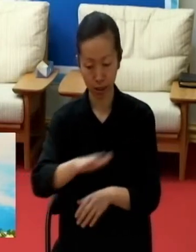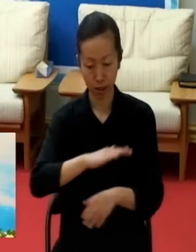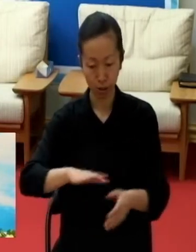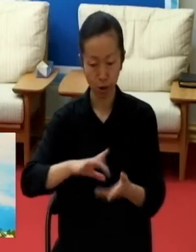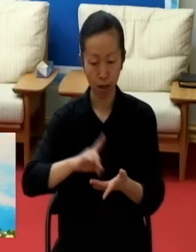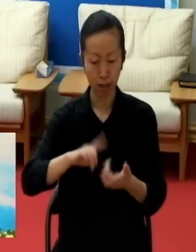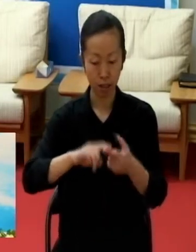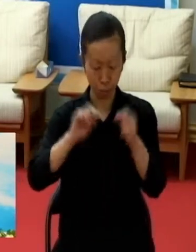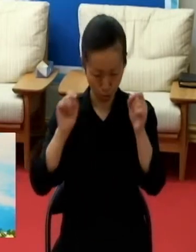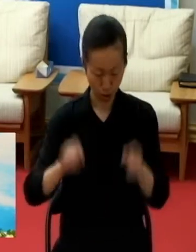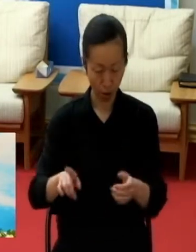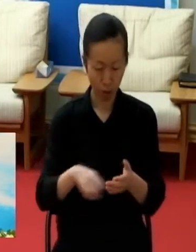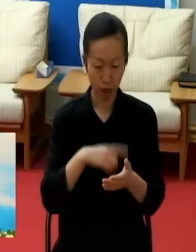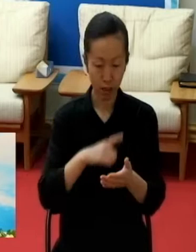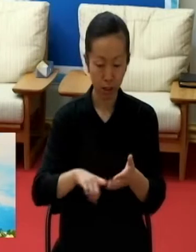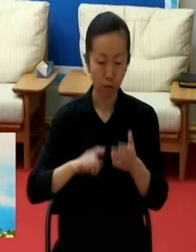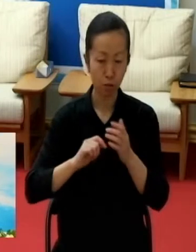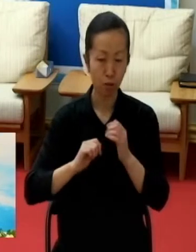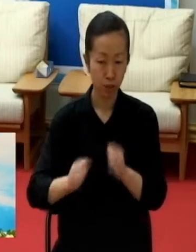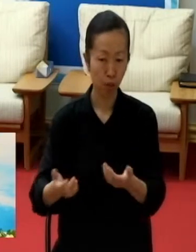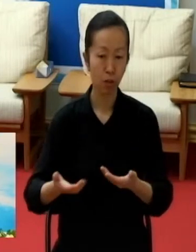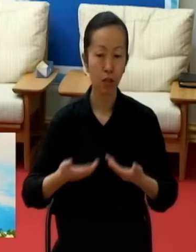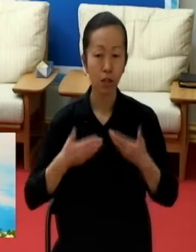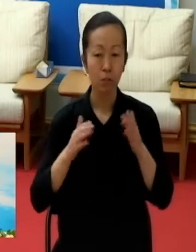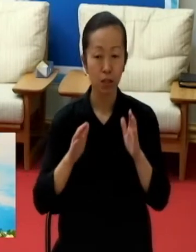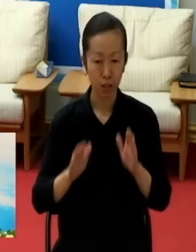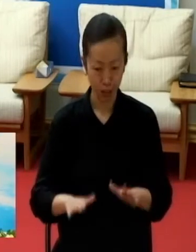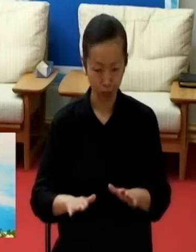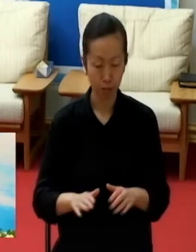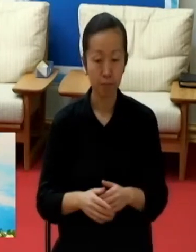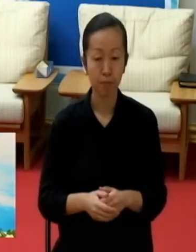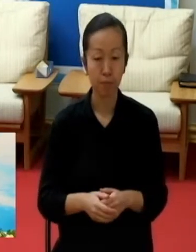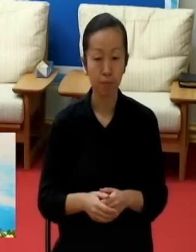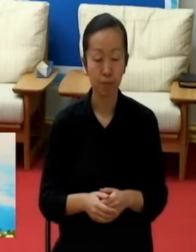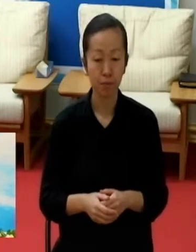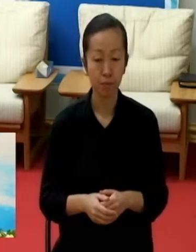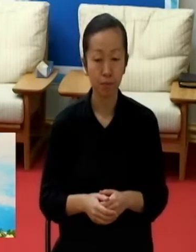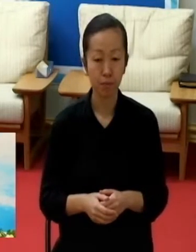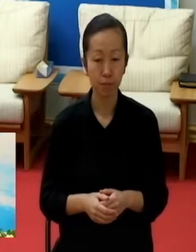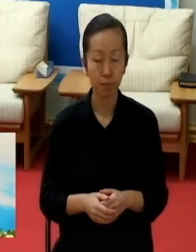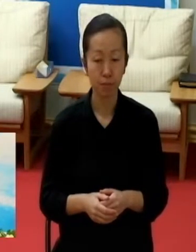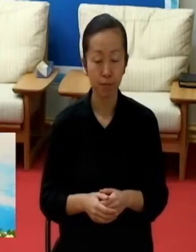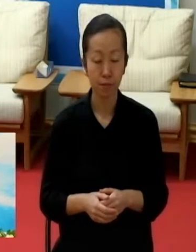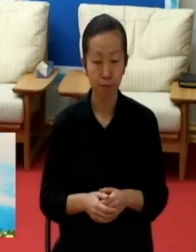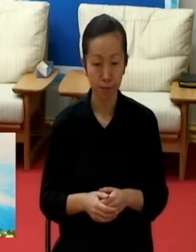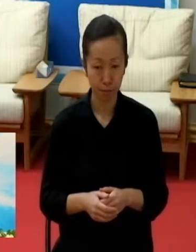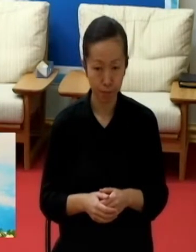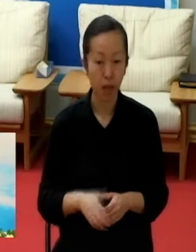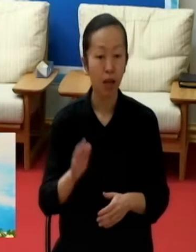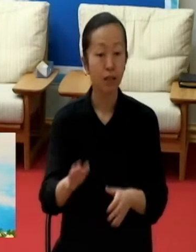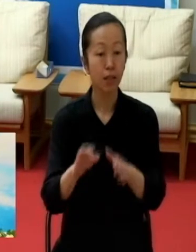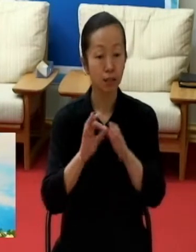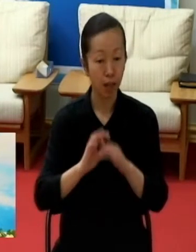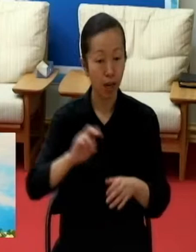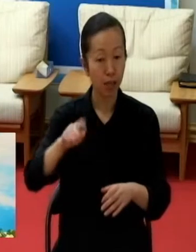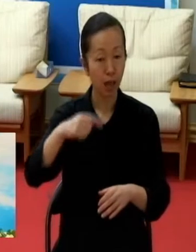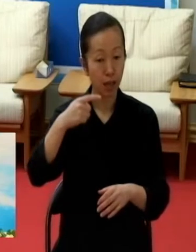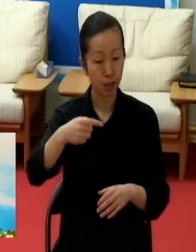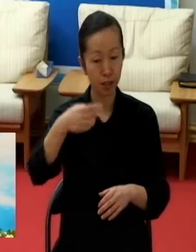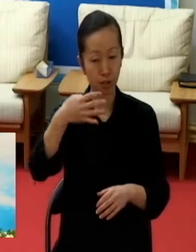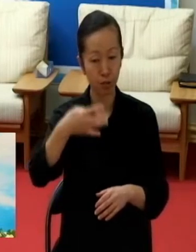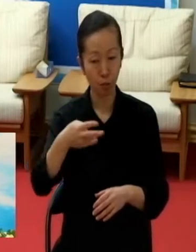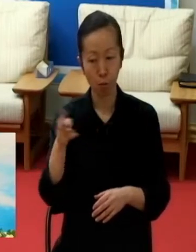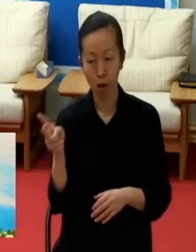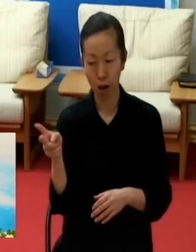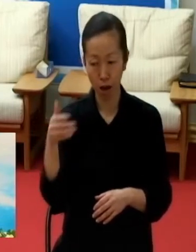解決なさいました。 그래서 요한 1서 3장 8절에 하나님의 아들이 오신 것은 마귀의 일을 멸하려 하십니다. ですから第一はね3の8